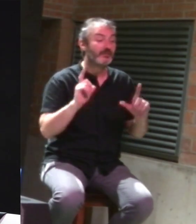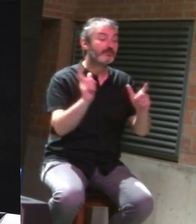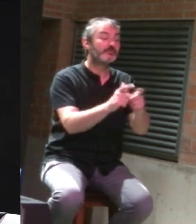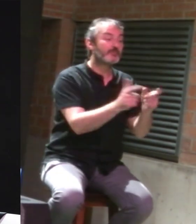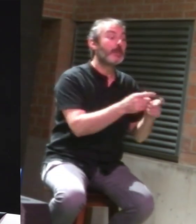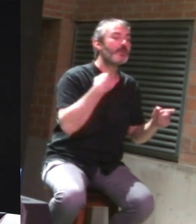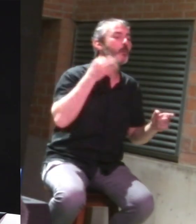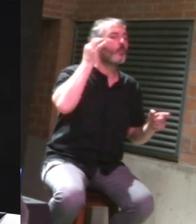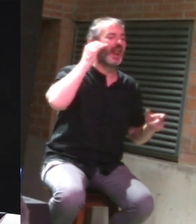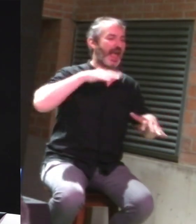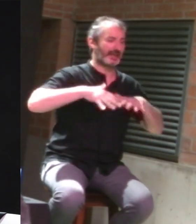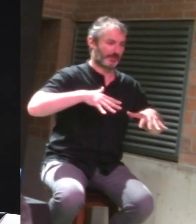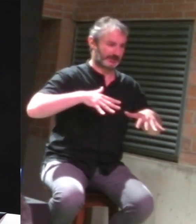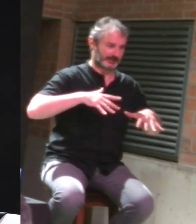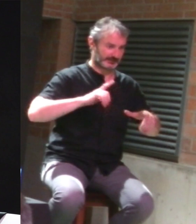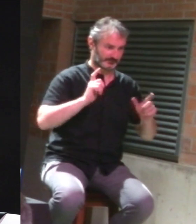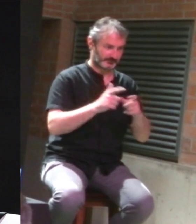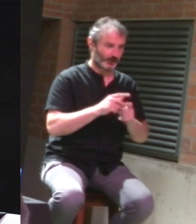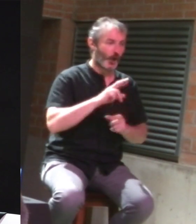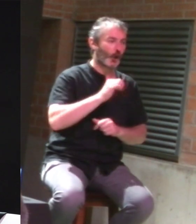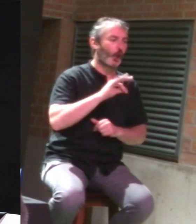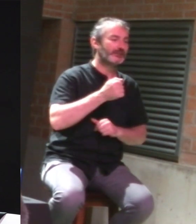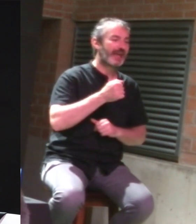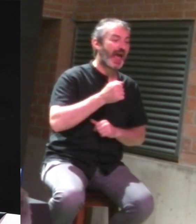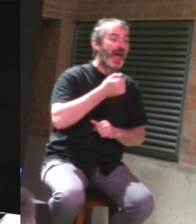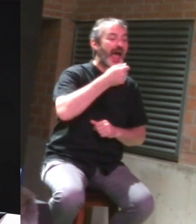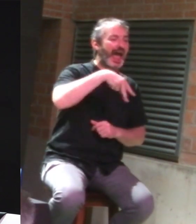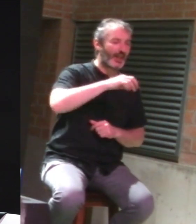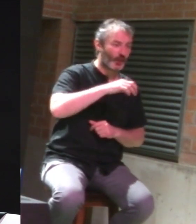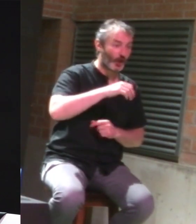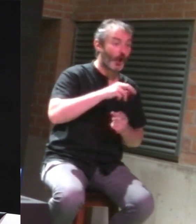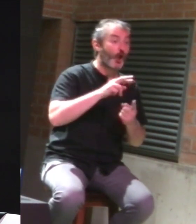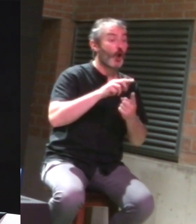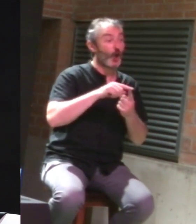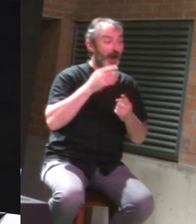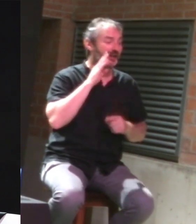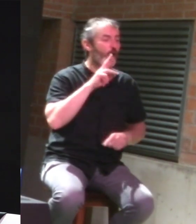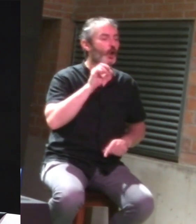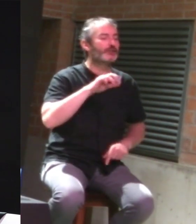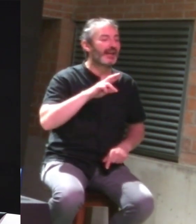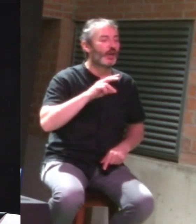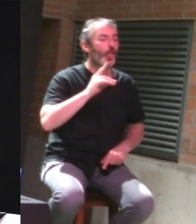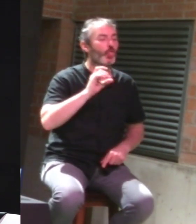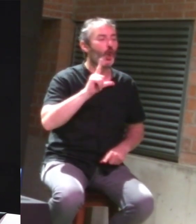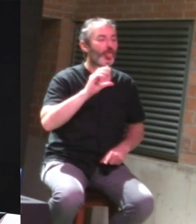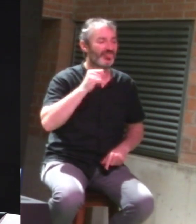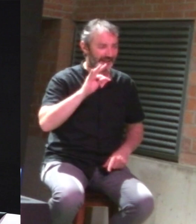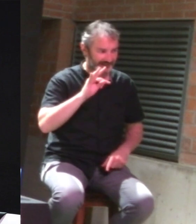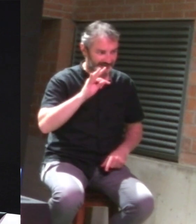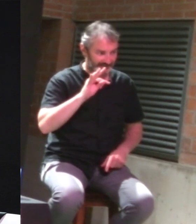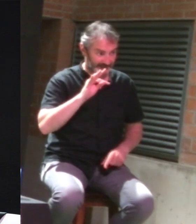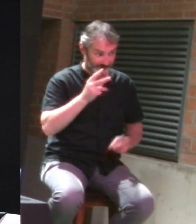de les primeres activistes obreres. La Rosa Año, la Roser Dulcet, que és detinguda ja, i després amb